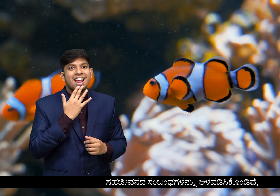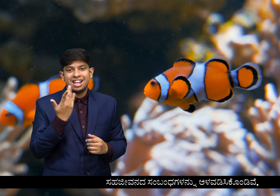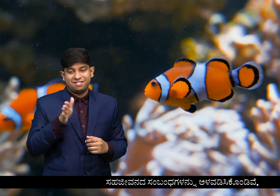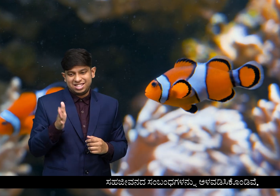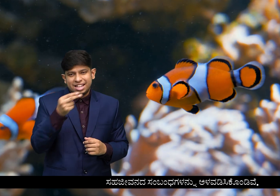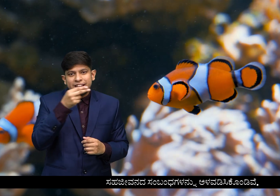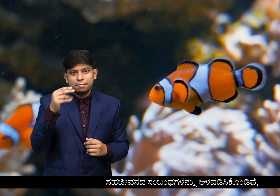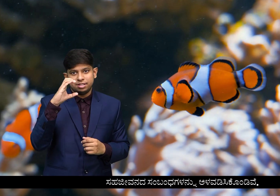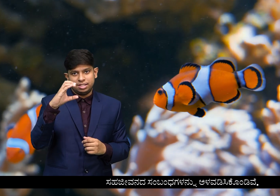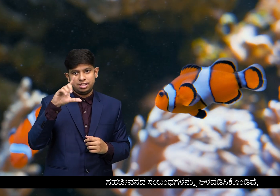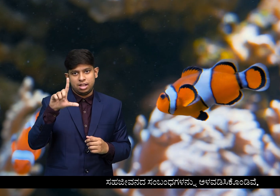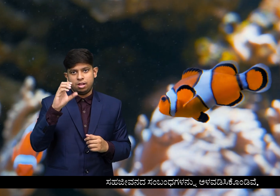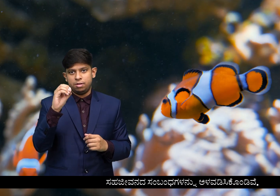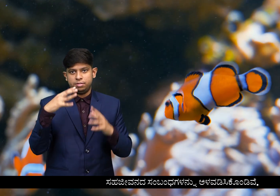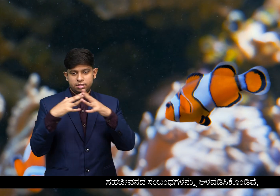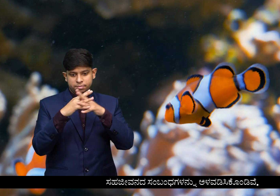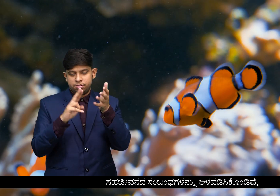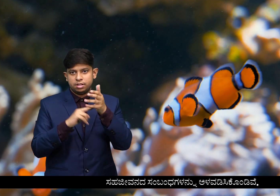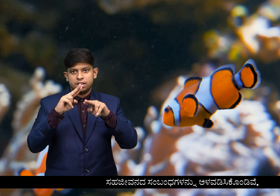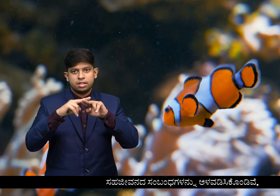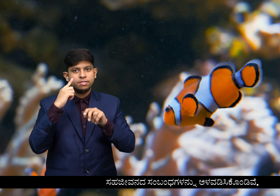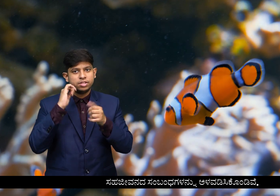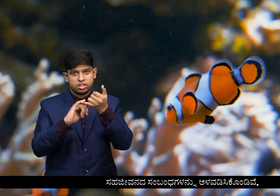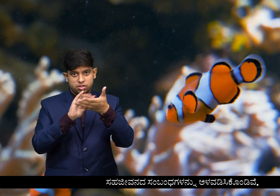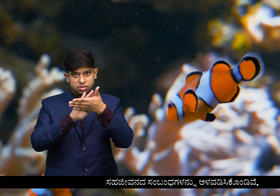ಸಹಜೀವನದ ಸಂಬಂಧಗಳನ್ನು ಅಳವಡಿಸಿಕೊಂಡಿದೆ.